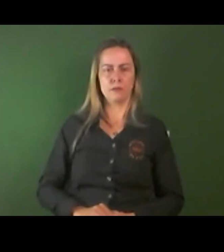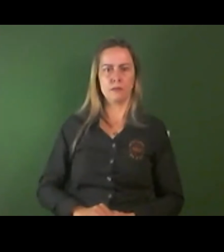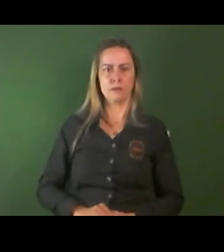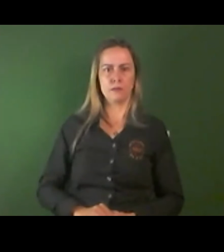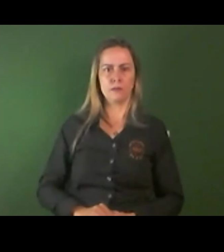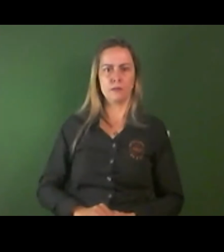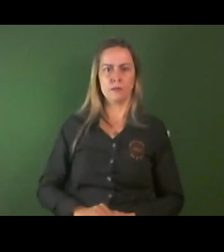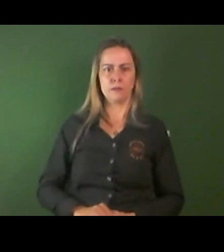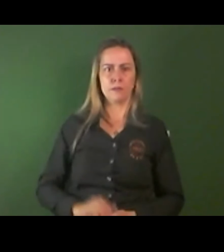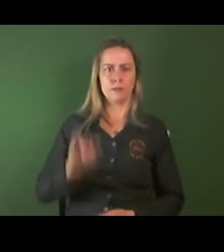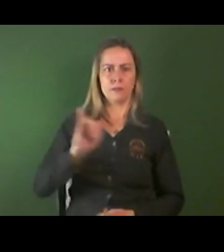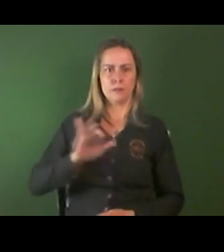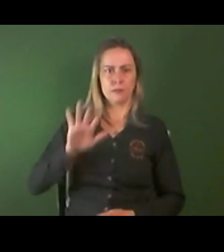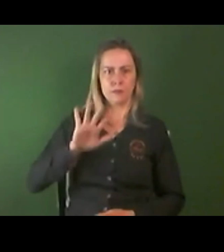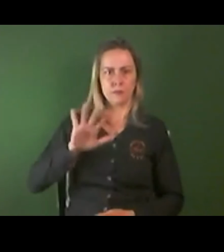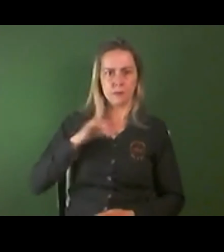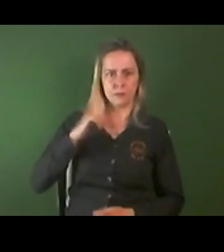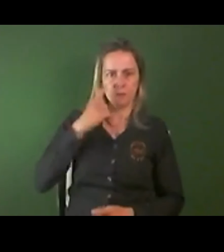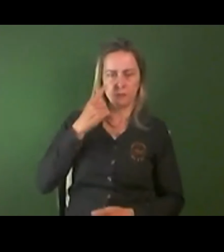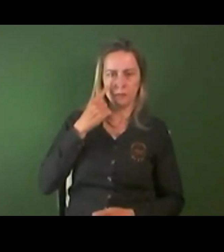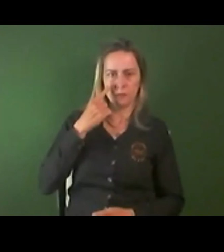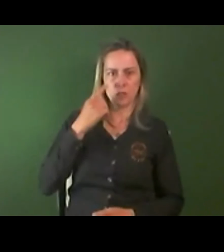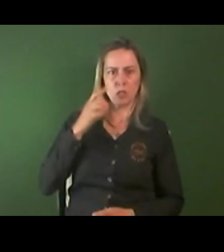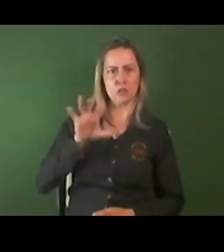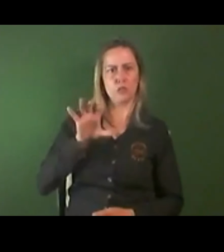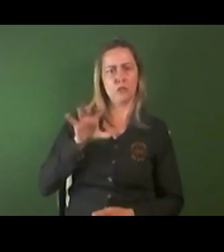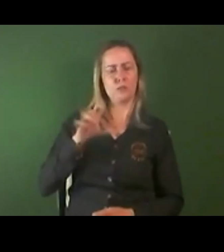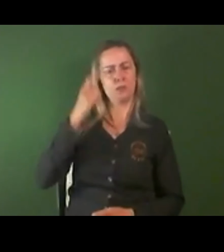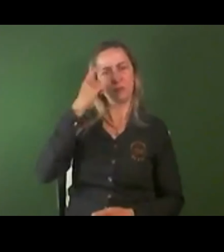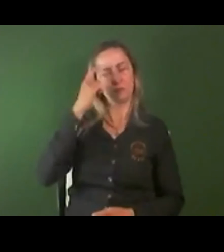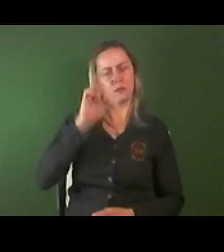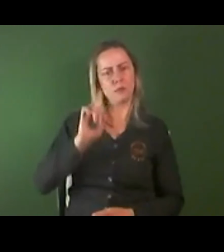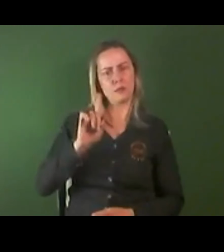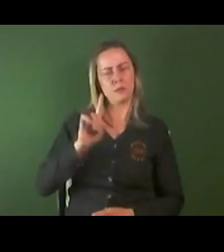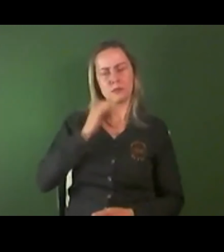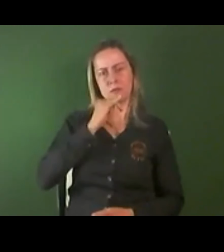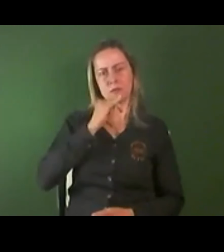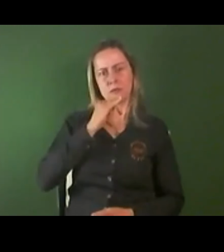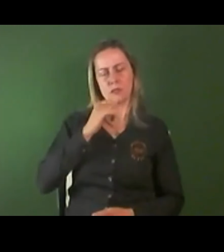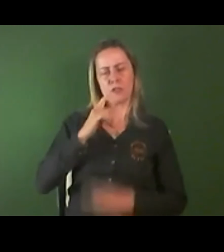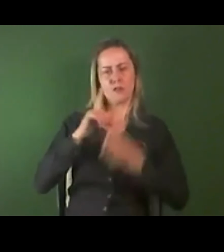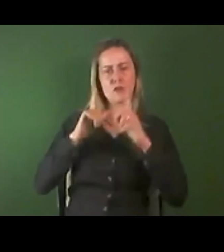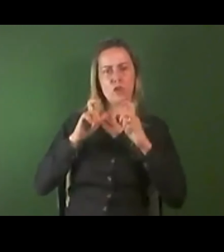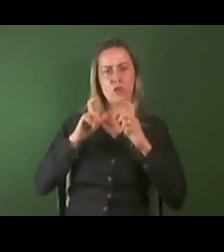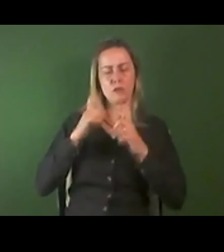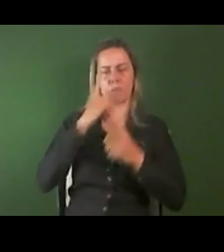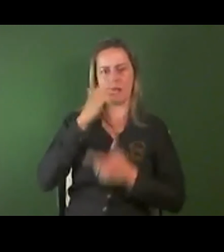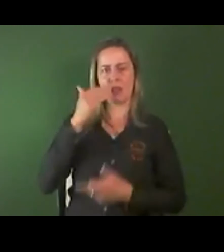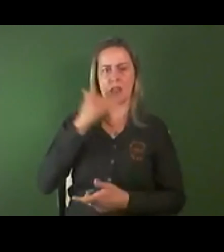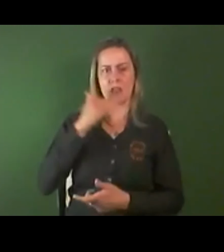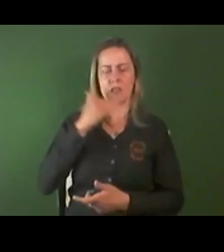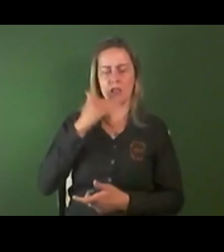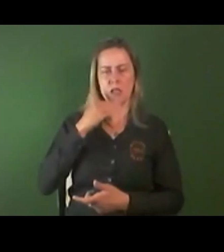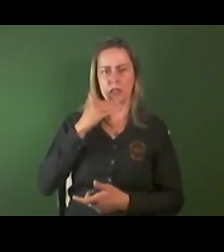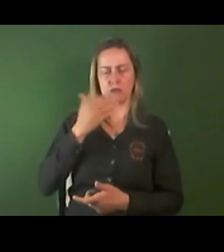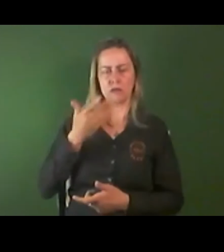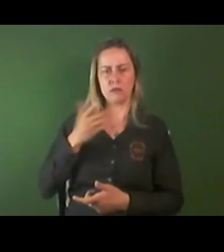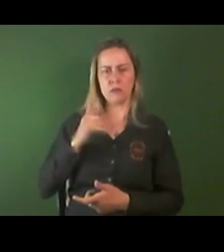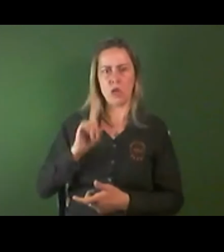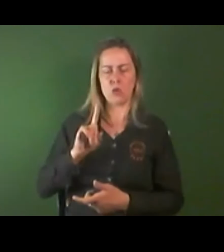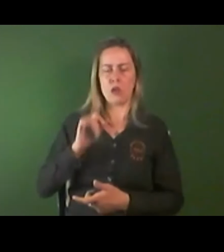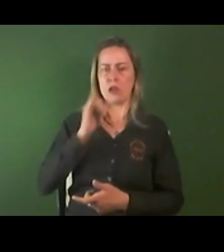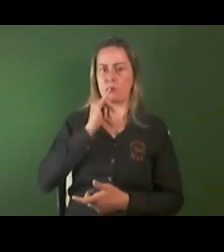Essa imagem, por exemplo, que a gente pensa, bom, isso aqui, então, é o quê? Isso aqui também é uma foto totalmente danificada. Não.